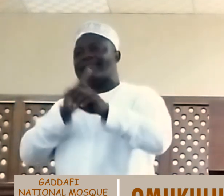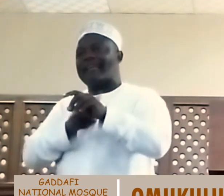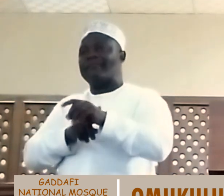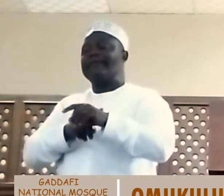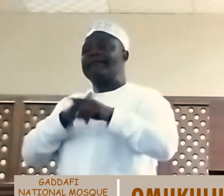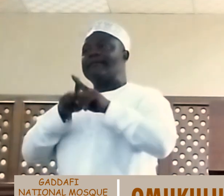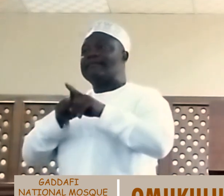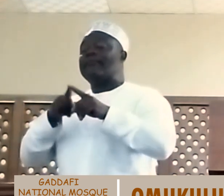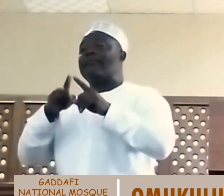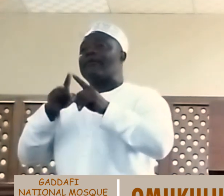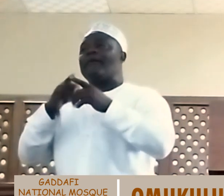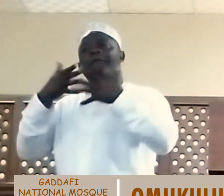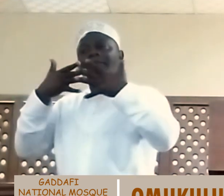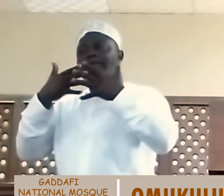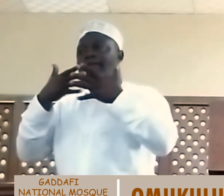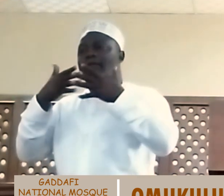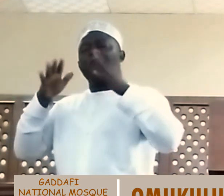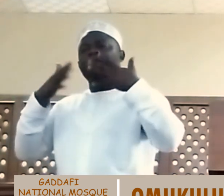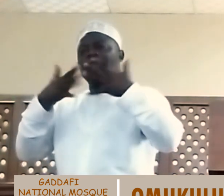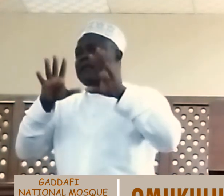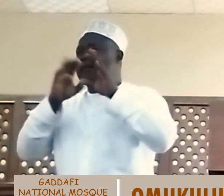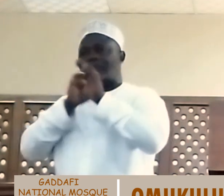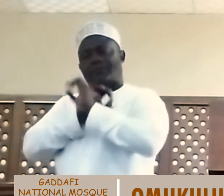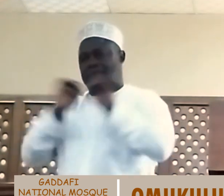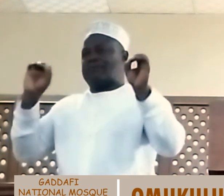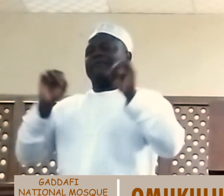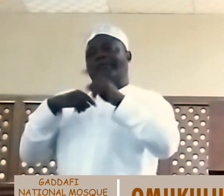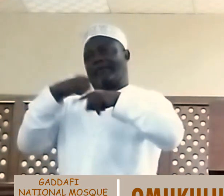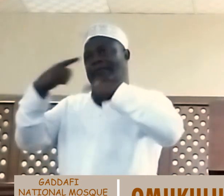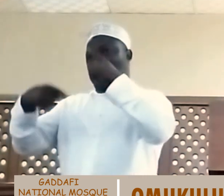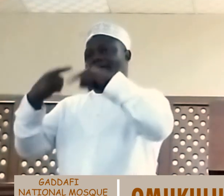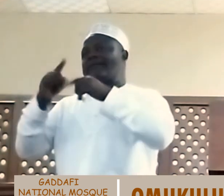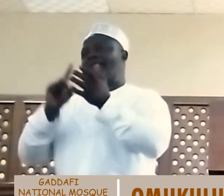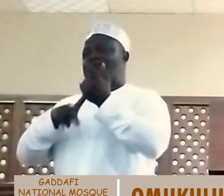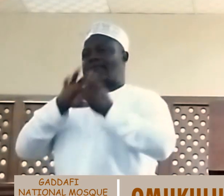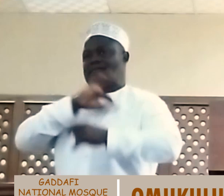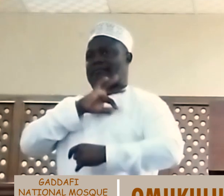wa kulla shay'in ahsaynahu fi imamin mubin.